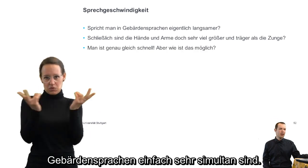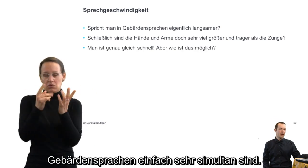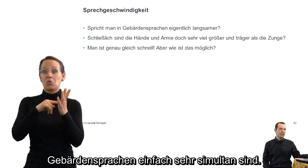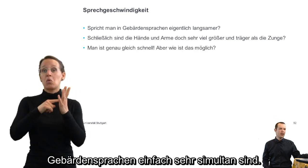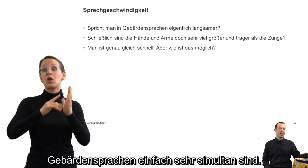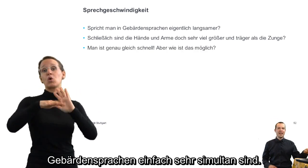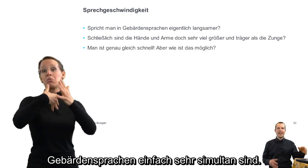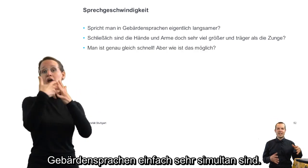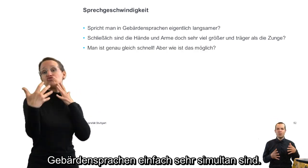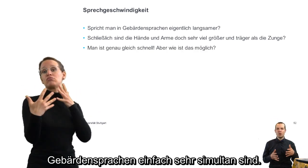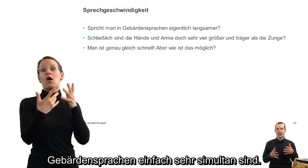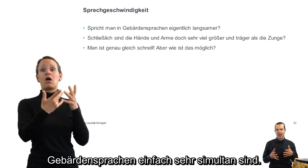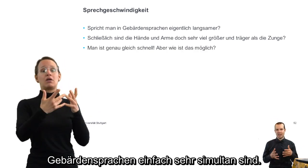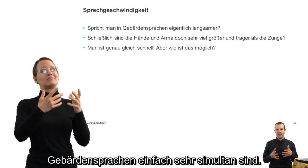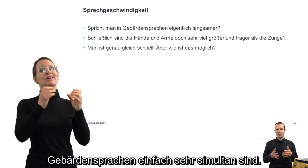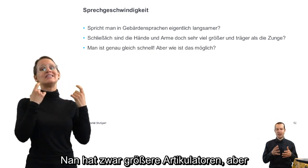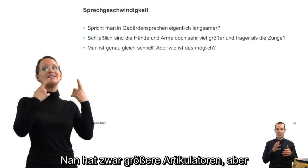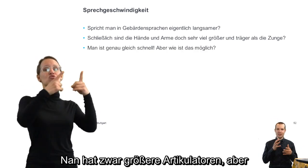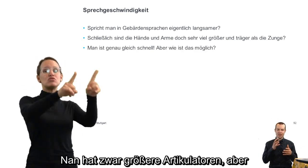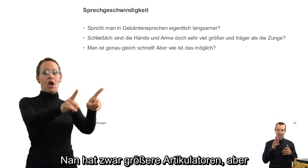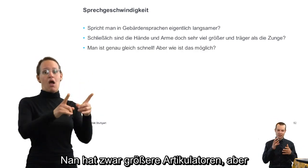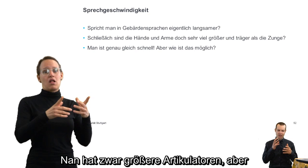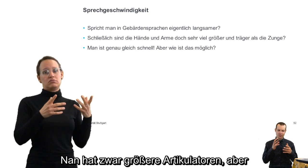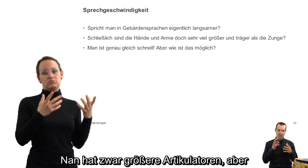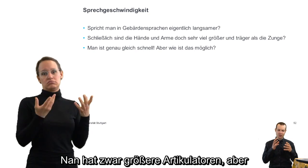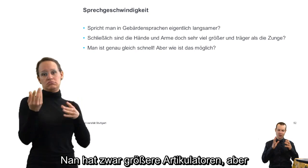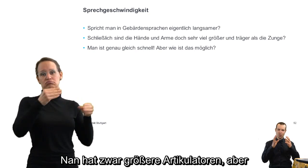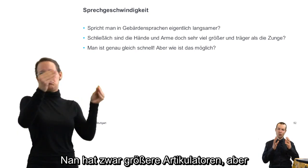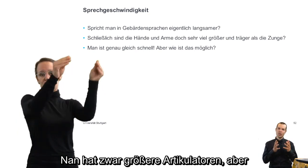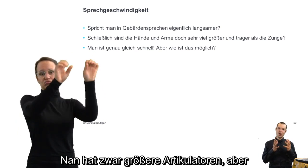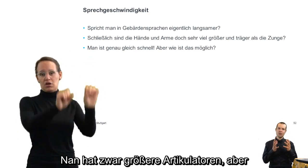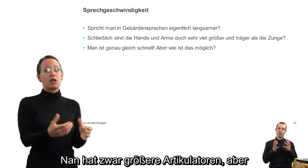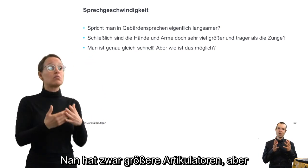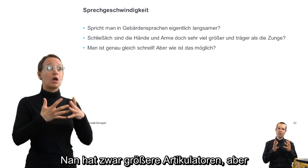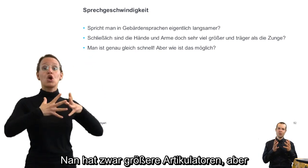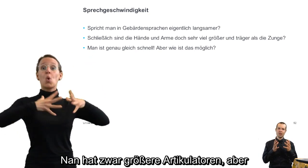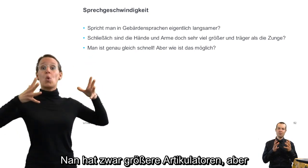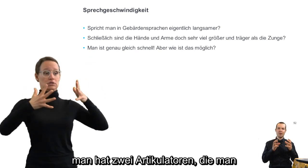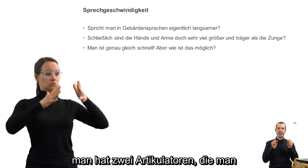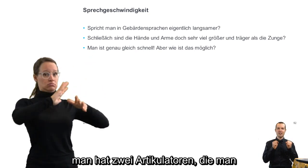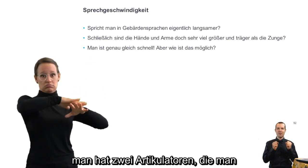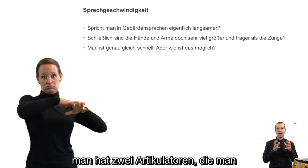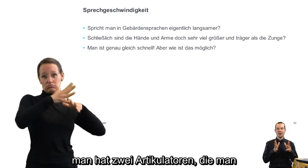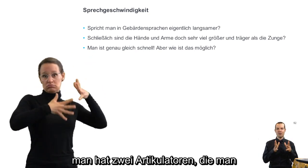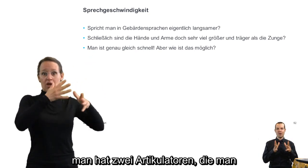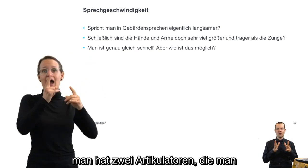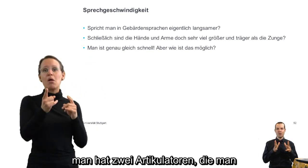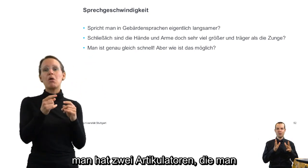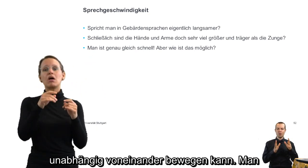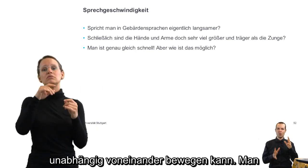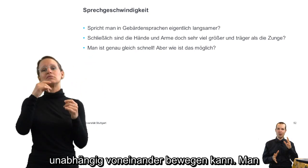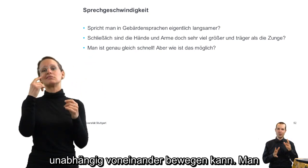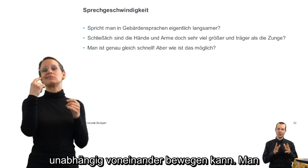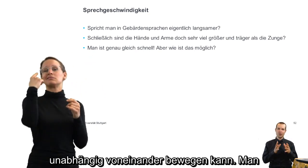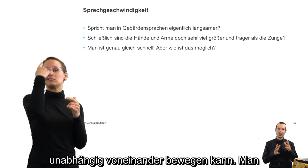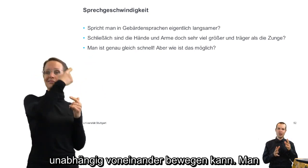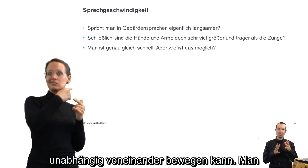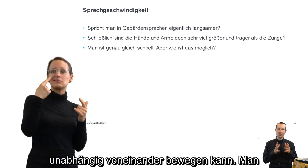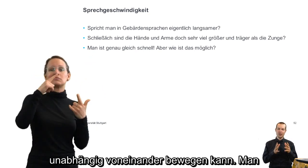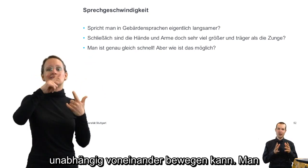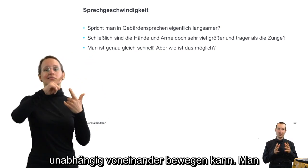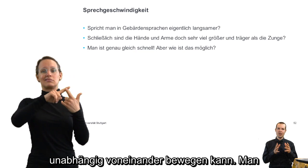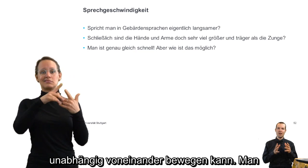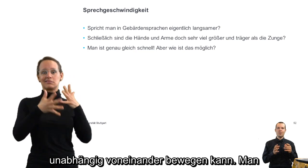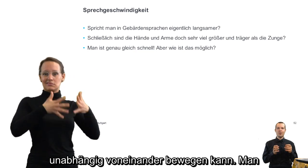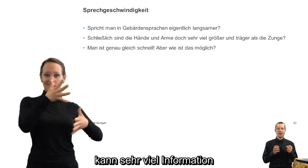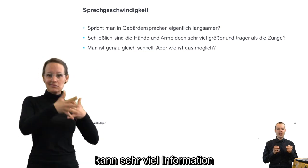Gebärdensprachen einfach simultan sind. Man hat zwar größere Artikulatoren, aber man hat zwei Artikulatoren, die man unabhängig voneinander